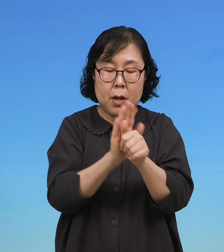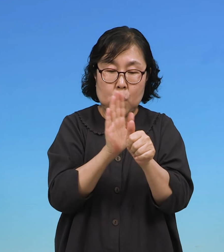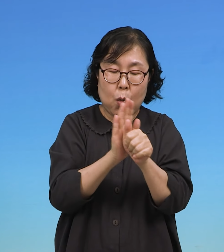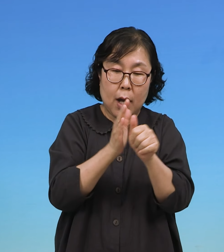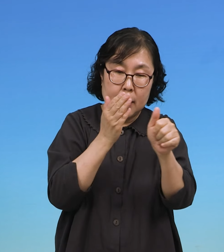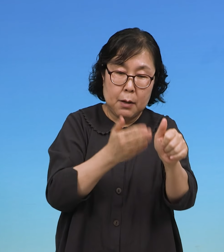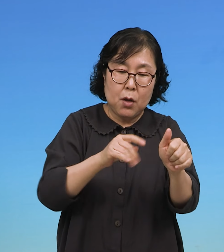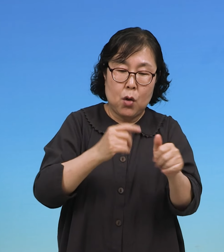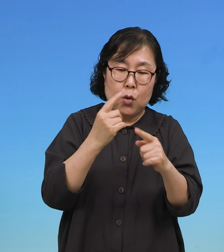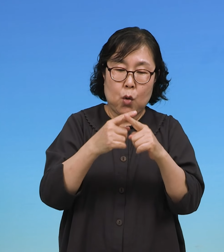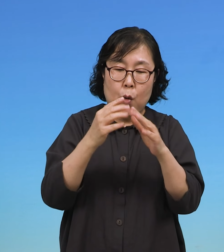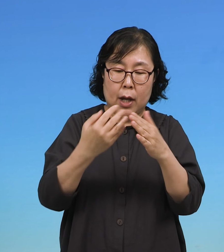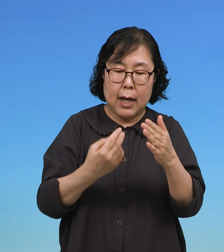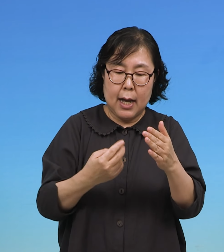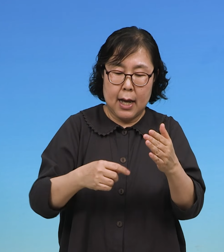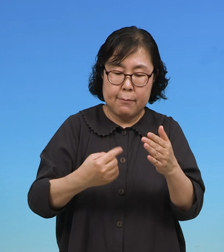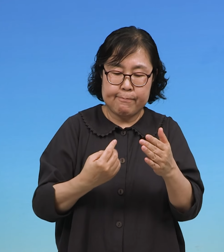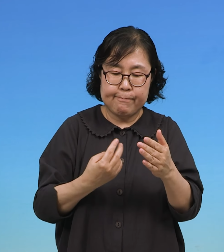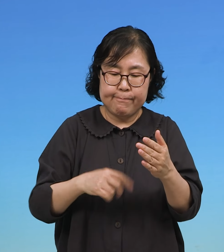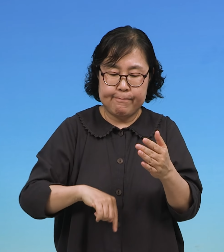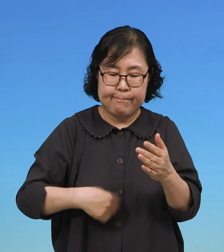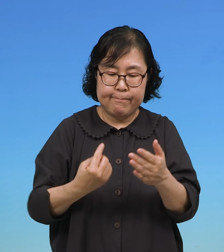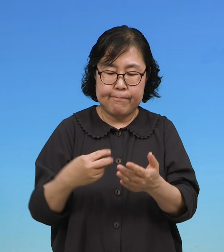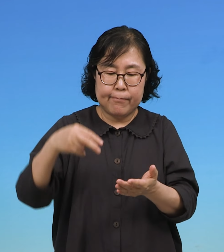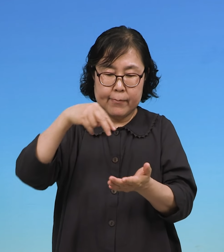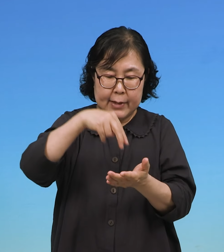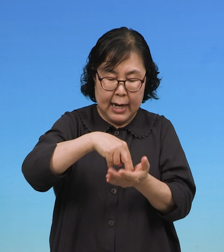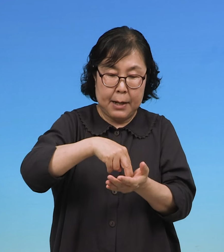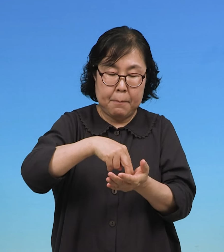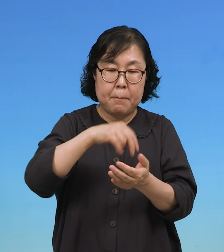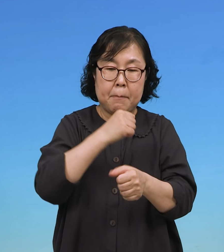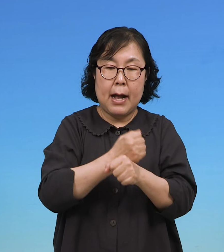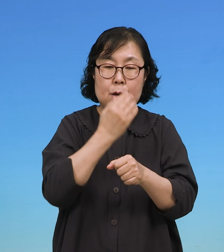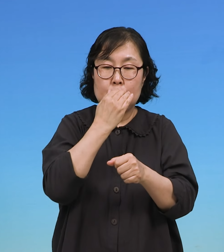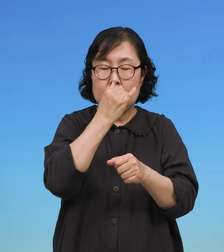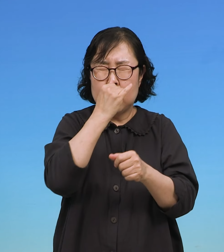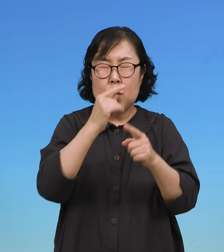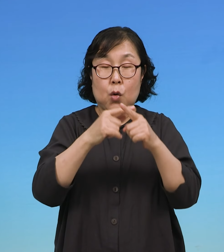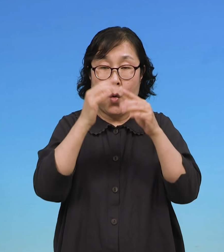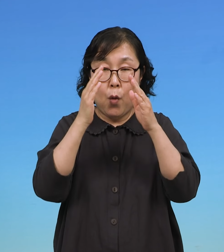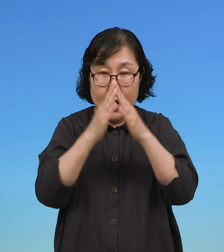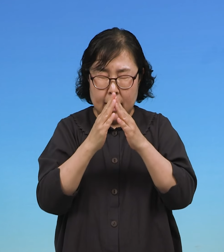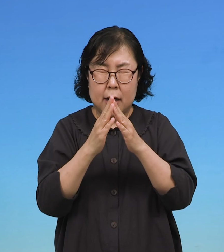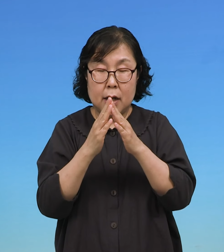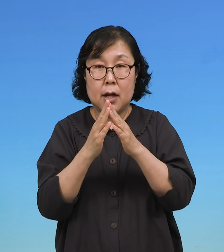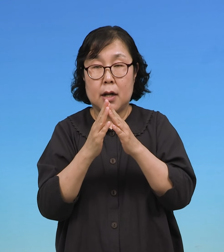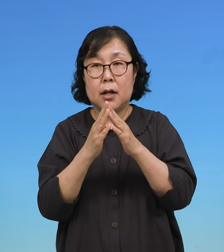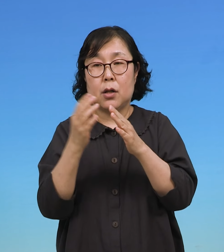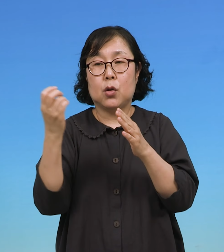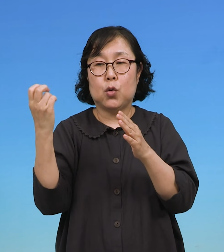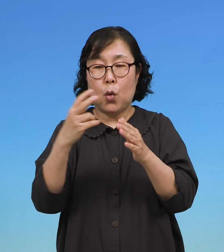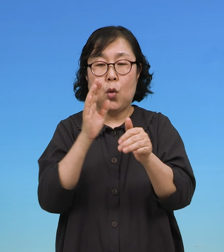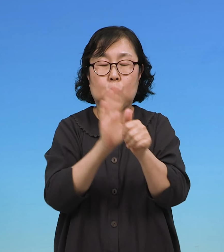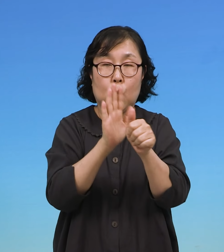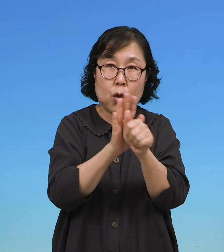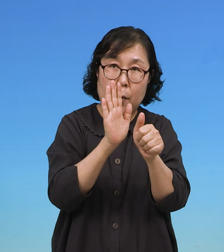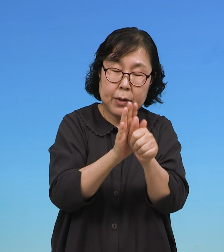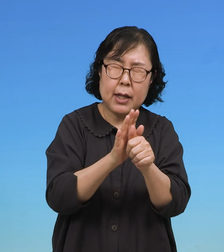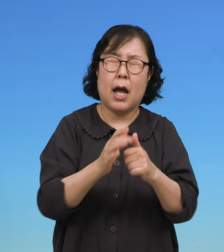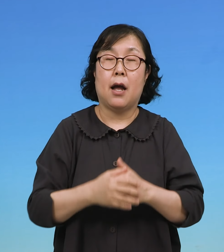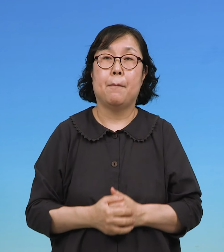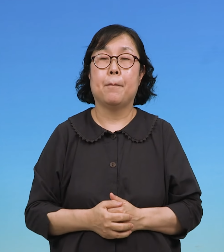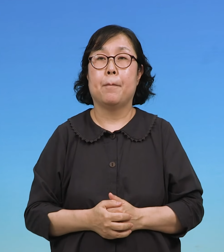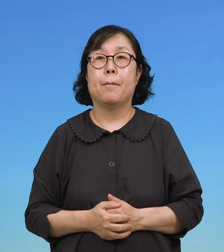조금만 밀어드리면은 교회가 일어설 수 있는 교회를 올 연말까지 11개를 또 도울 거예요. 왜 목사님은 맨날 이런 거 하느냐고요?